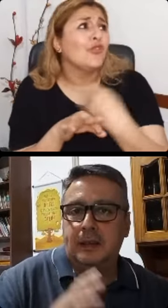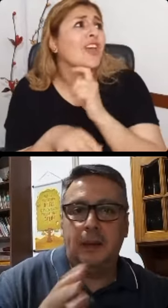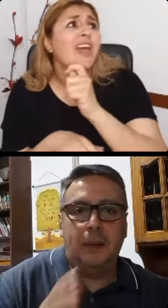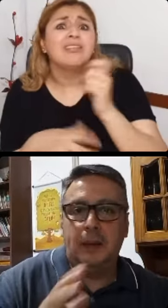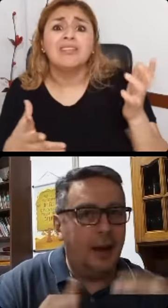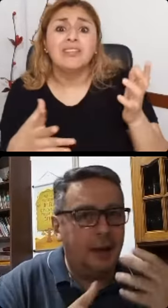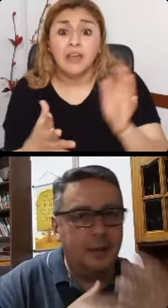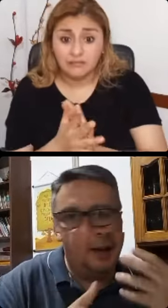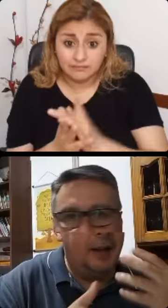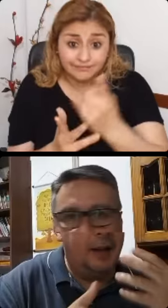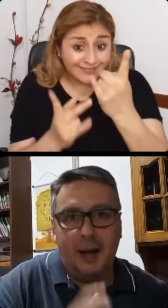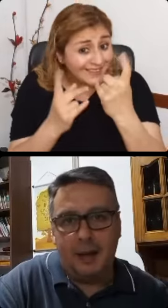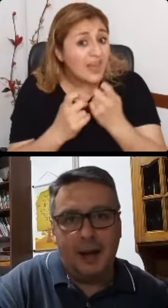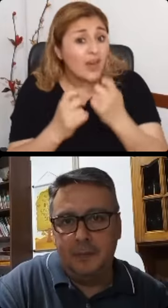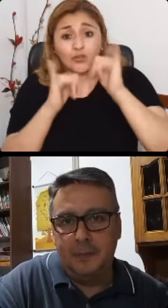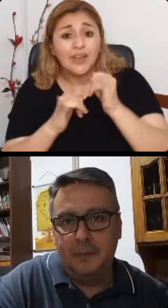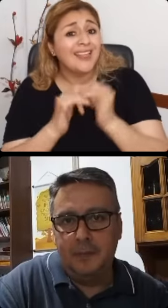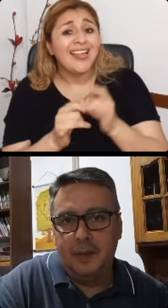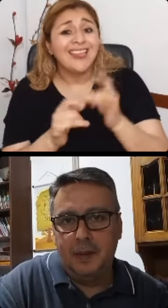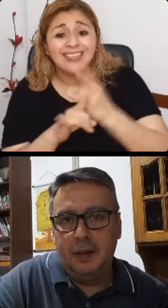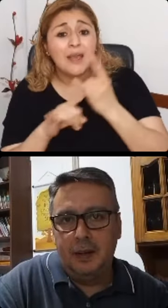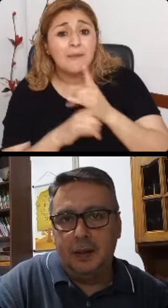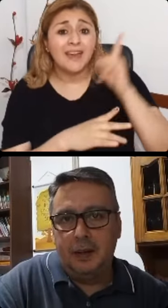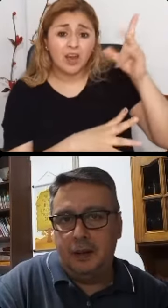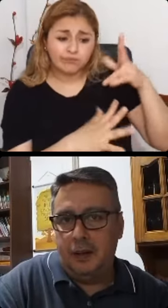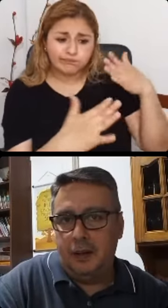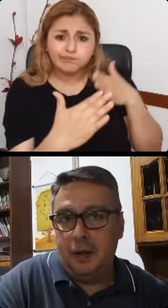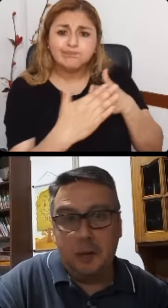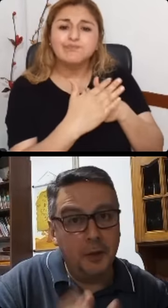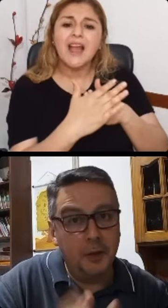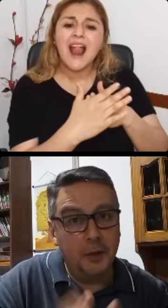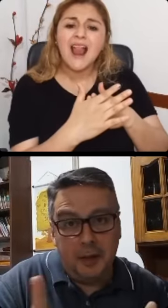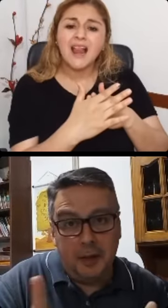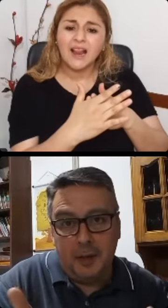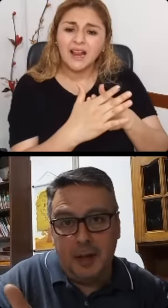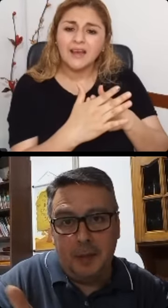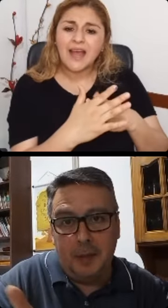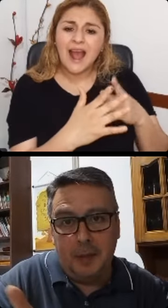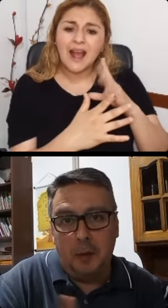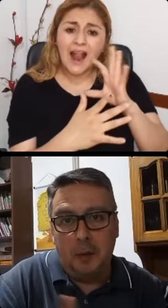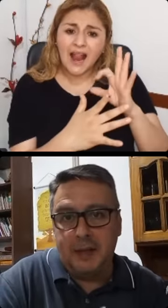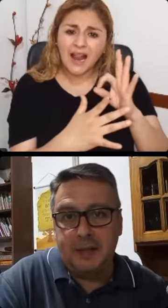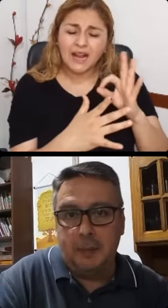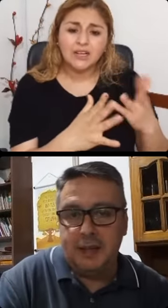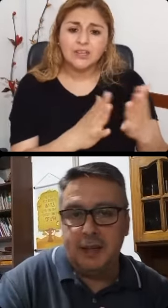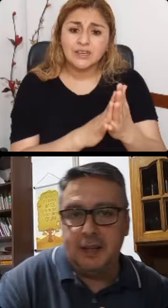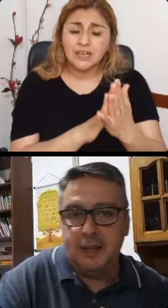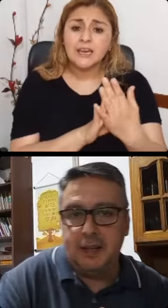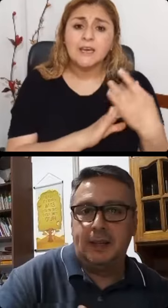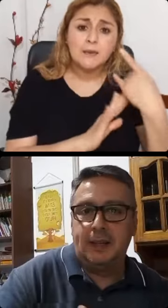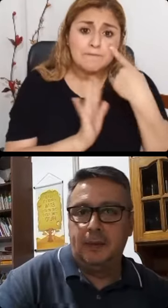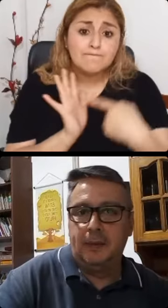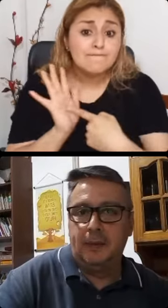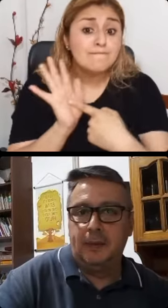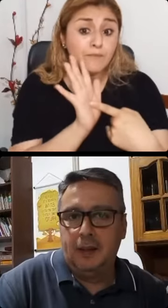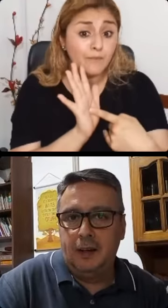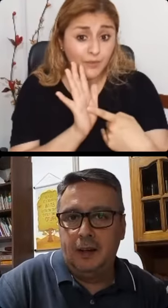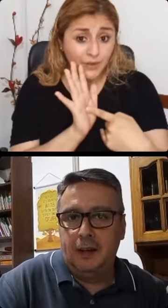se va a deformar es como no ver es como el ejemplo que vos ponías al principio Nancy